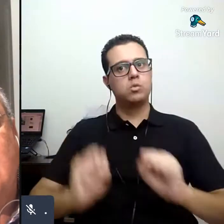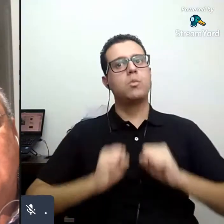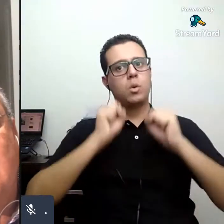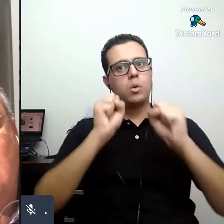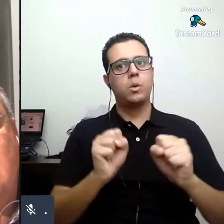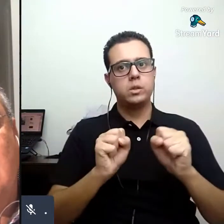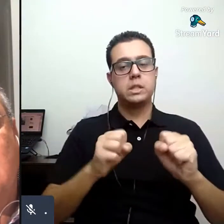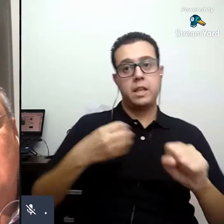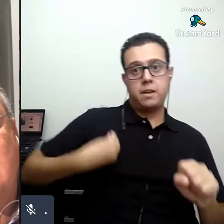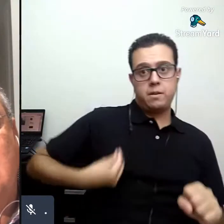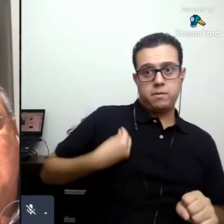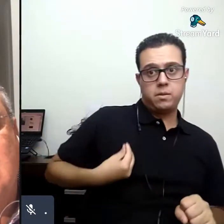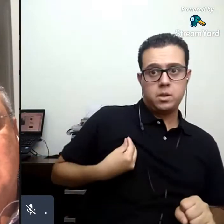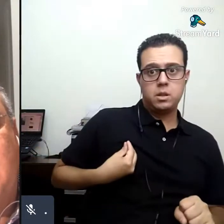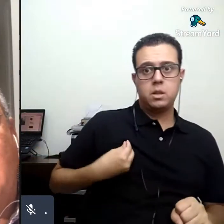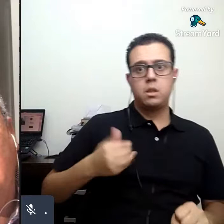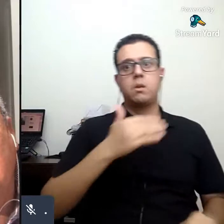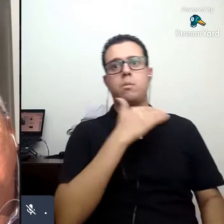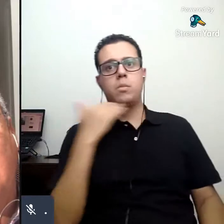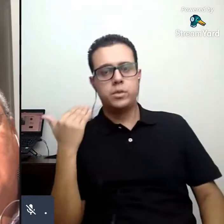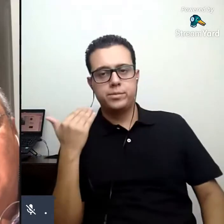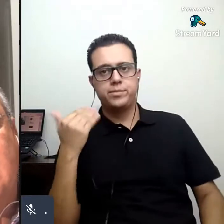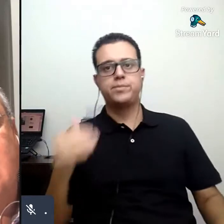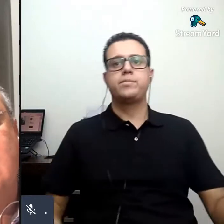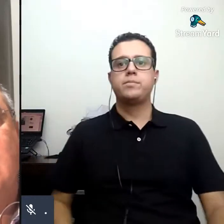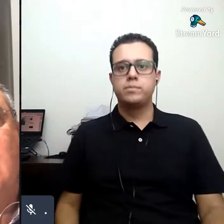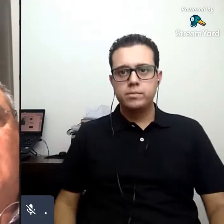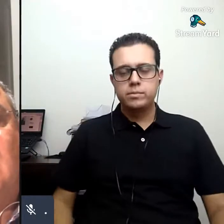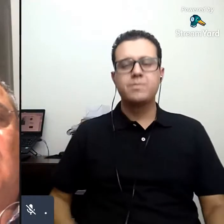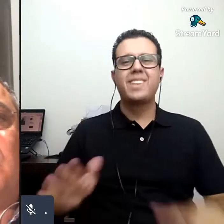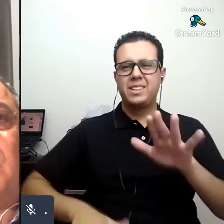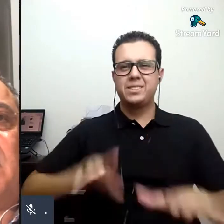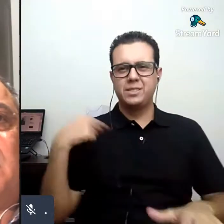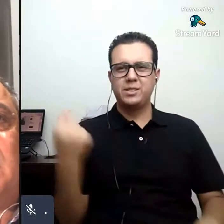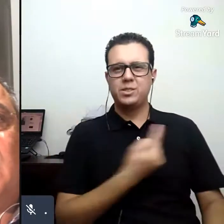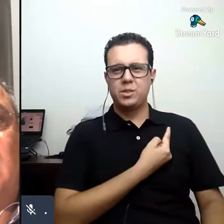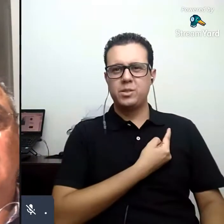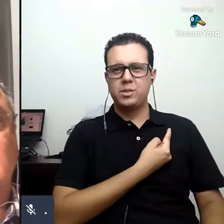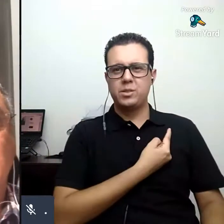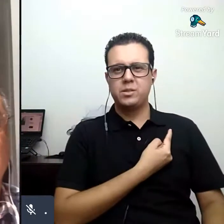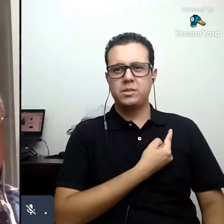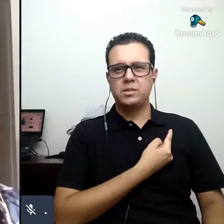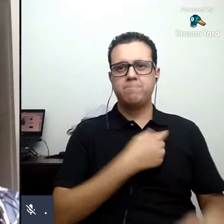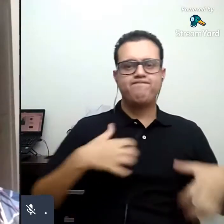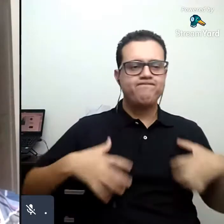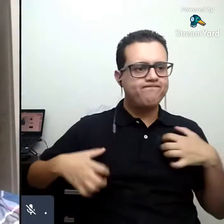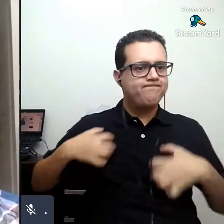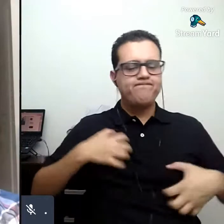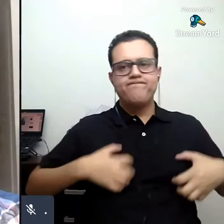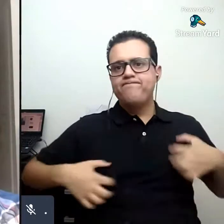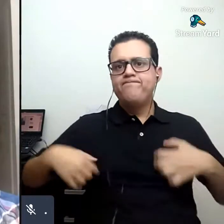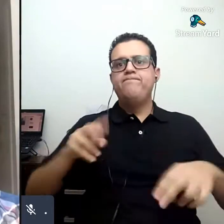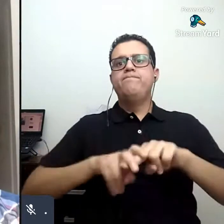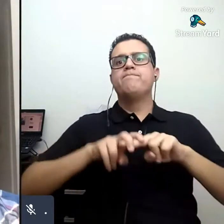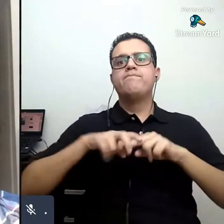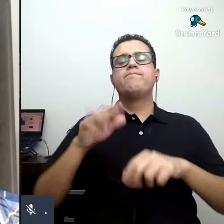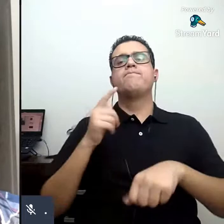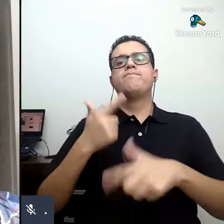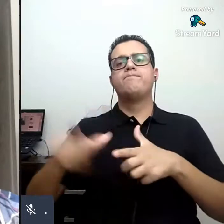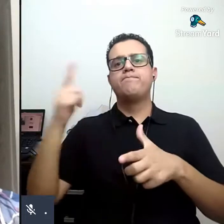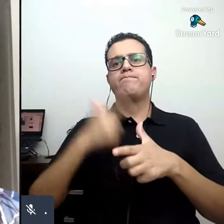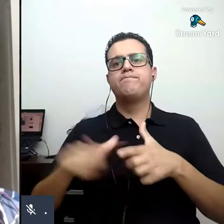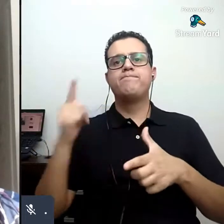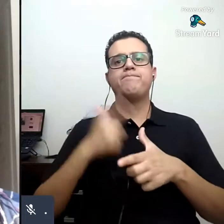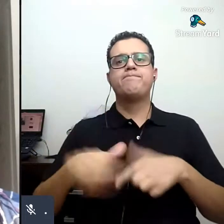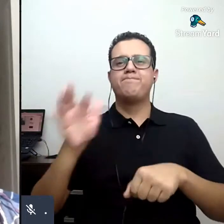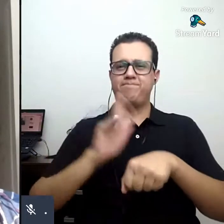Muitas vezes nós ficamos desesperados atrás do problema da doença. Mas